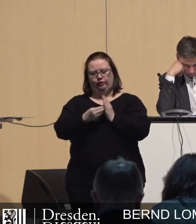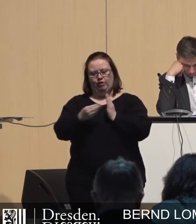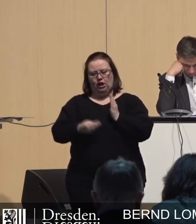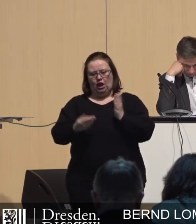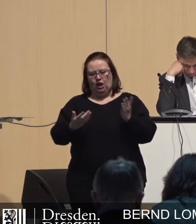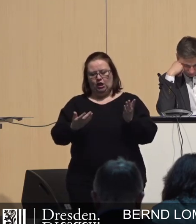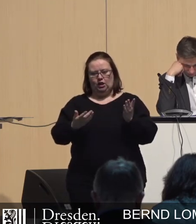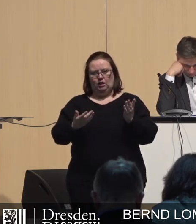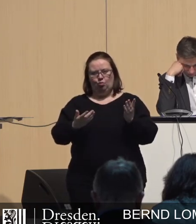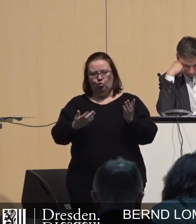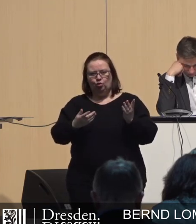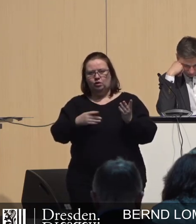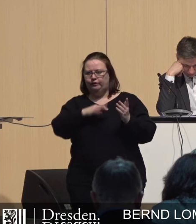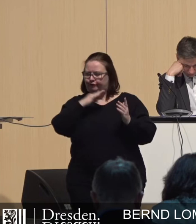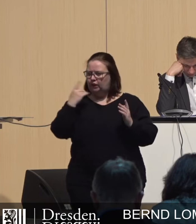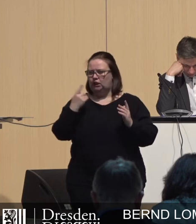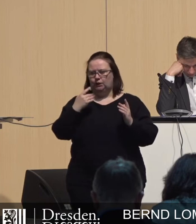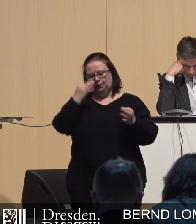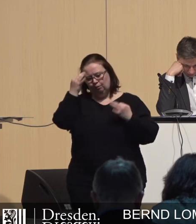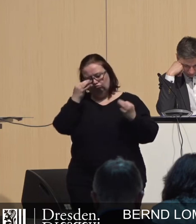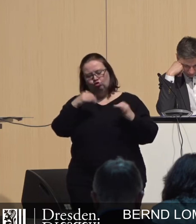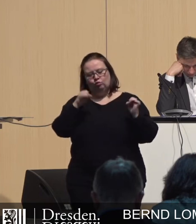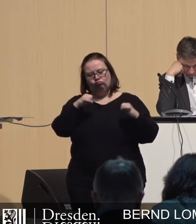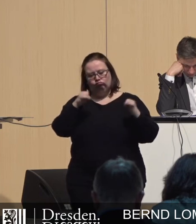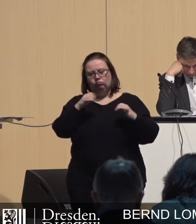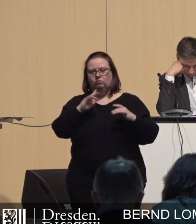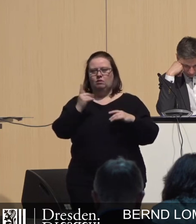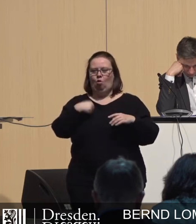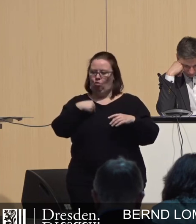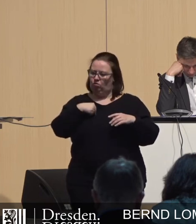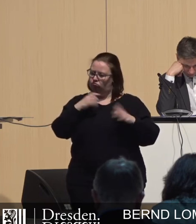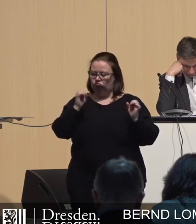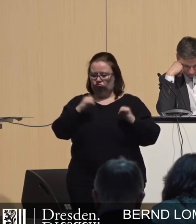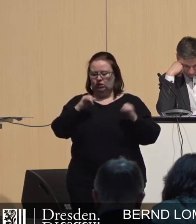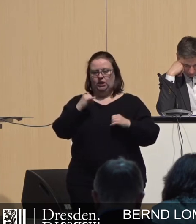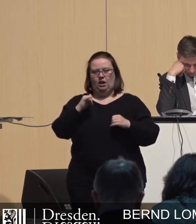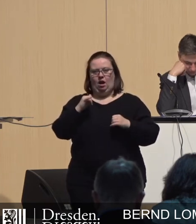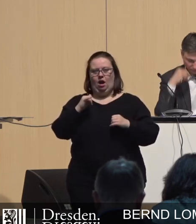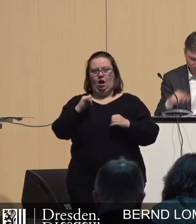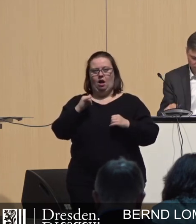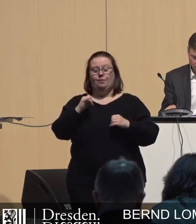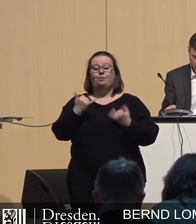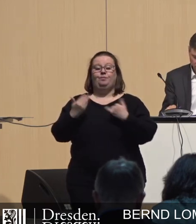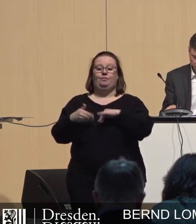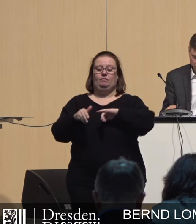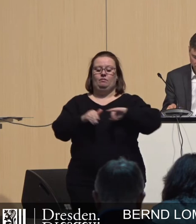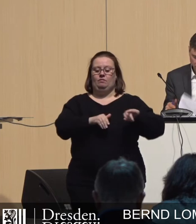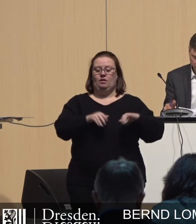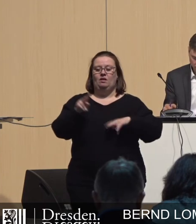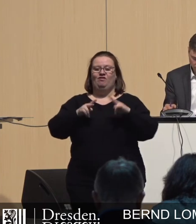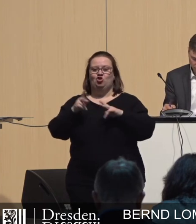ich glaube mit sehr viel Sorgfalt betrieben worden ist, unsere Zustimmung. Auch wir werden diesem zustimmen. Nun kommen wir aber zu den